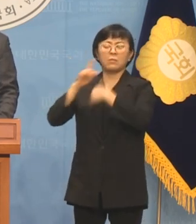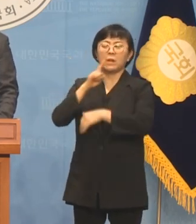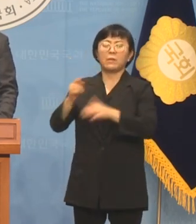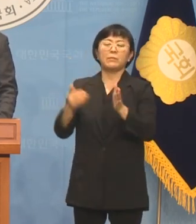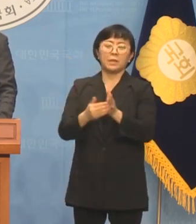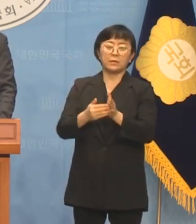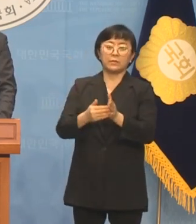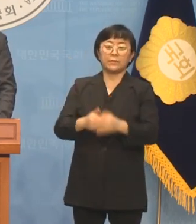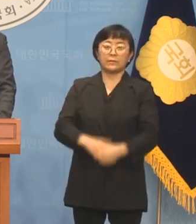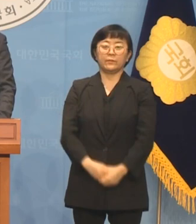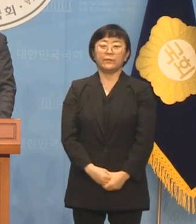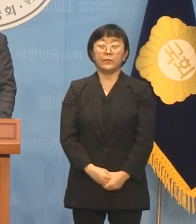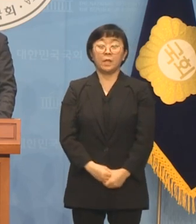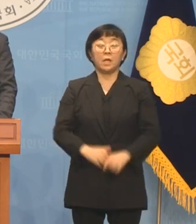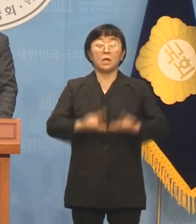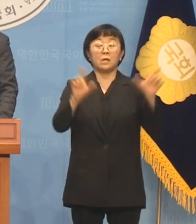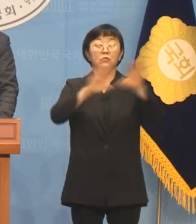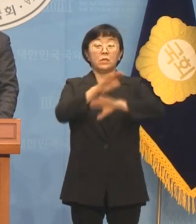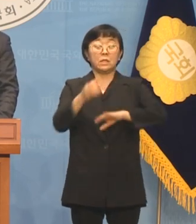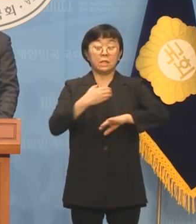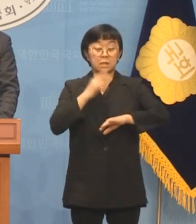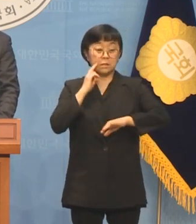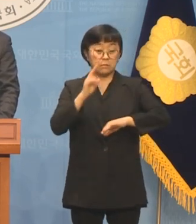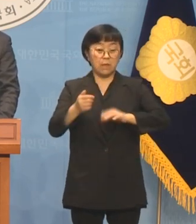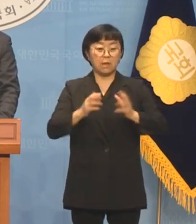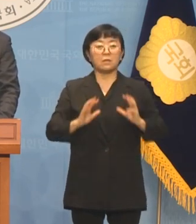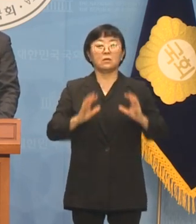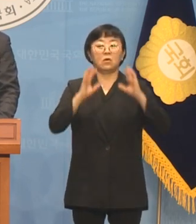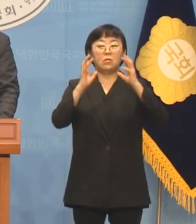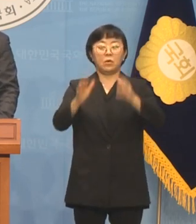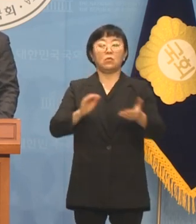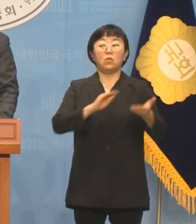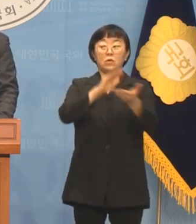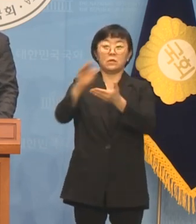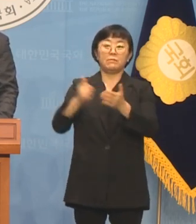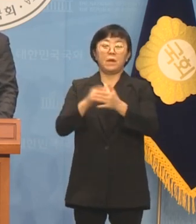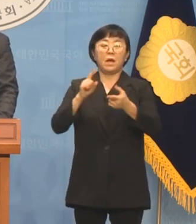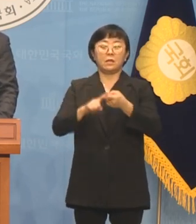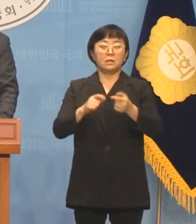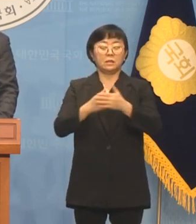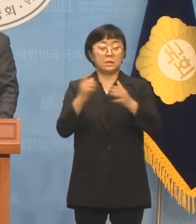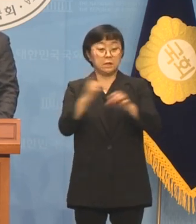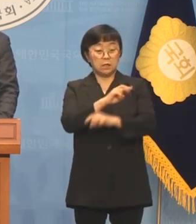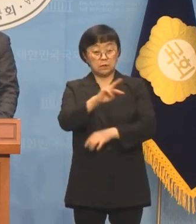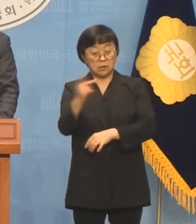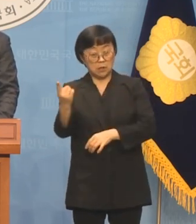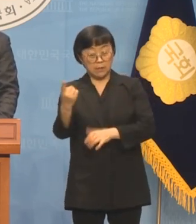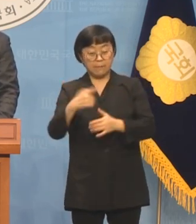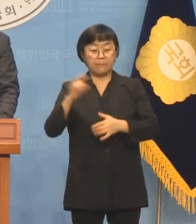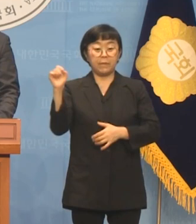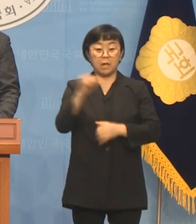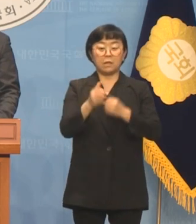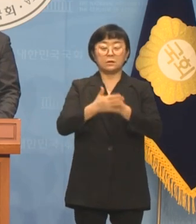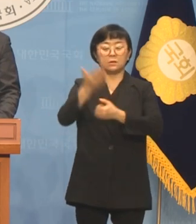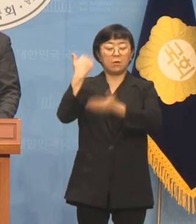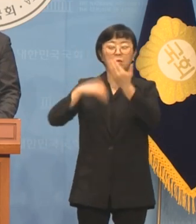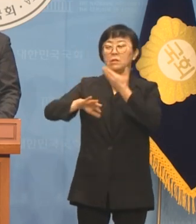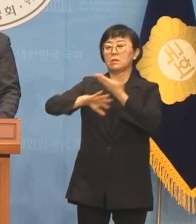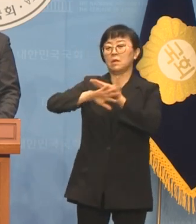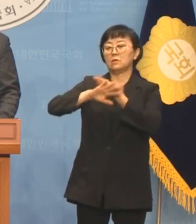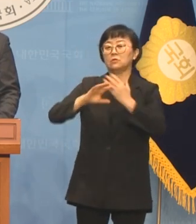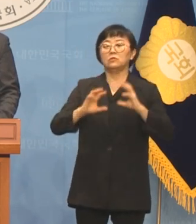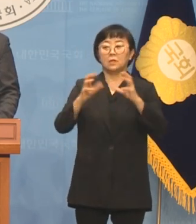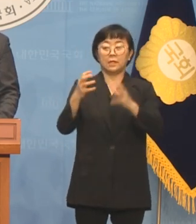말았습니다. 기후위기 심화, 글로벌 공급망 재편, 디지털 전환 가속 등은 과거와 전혀 다른